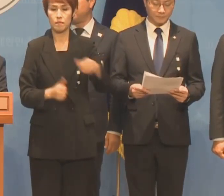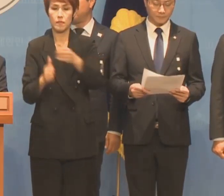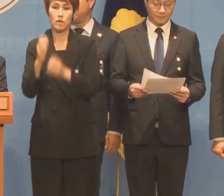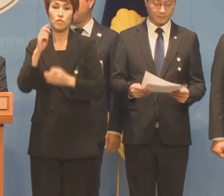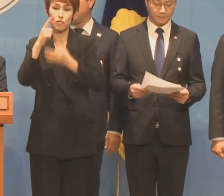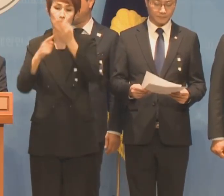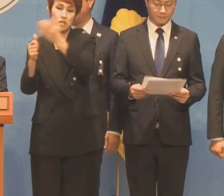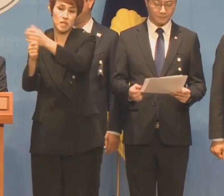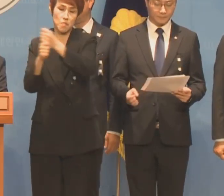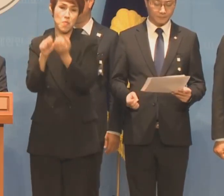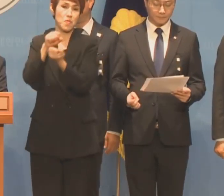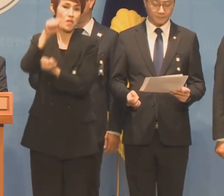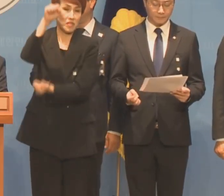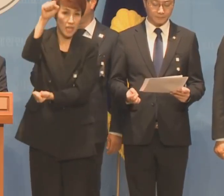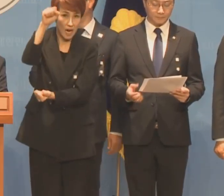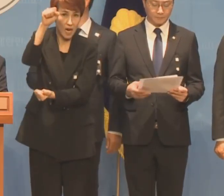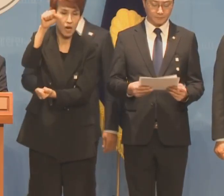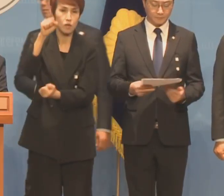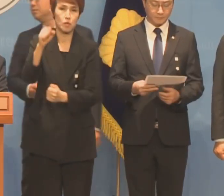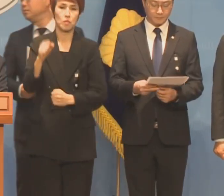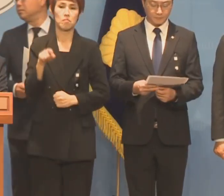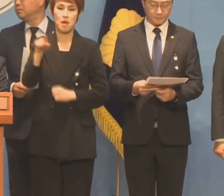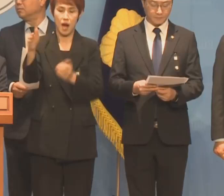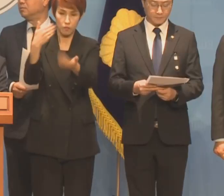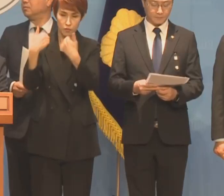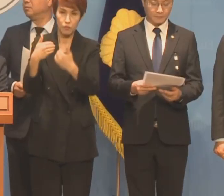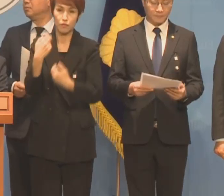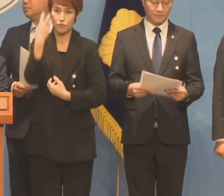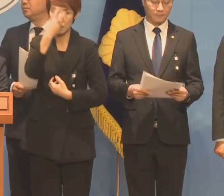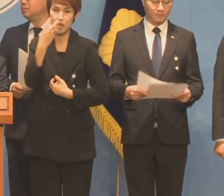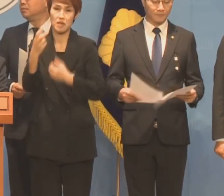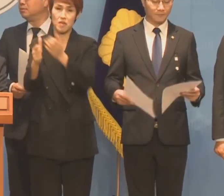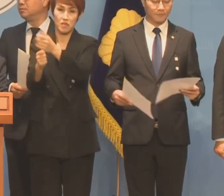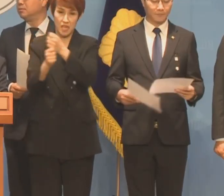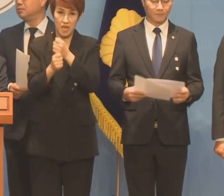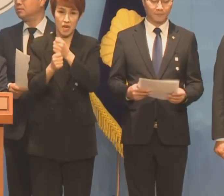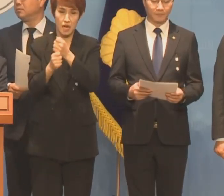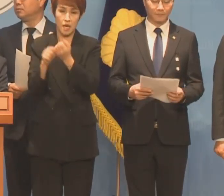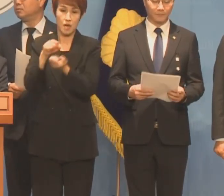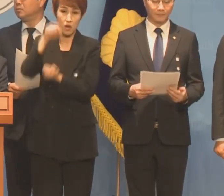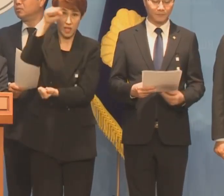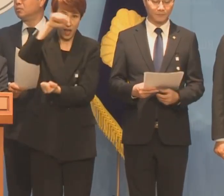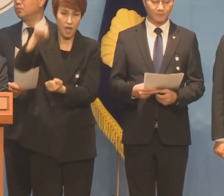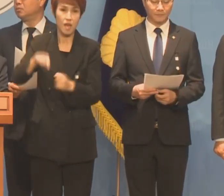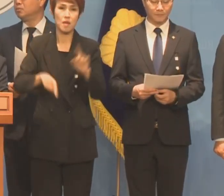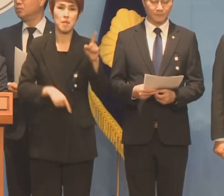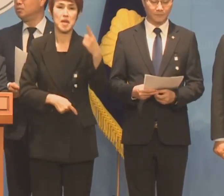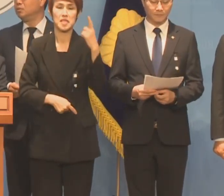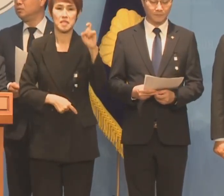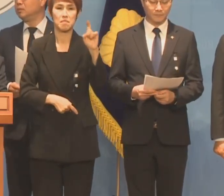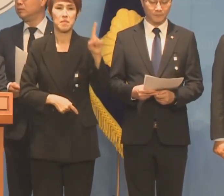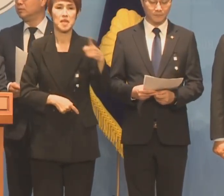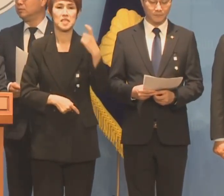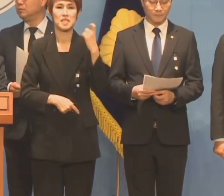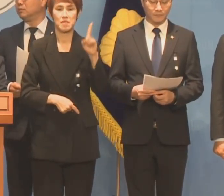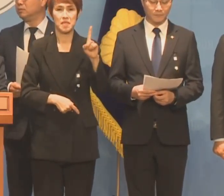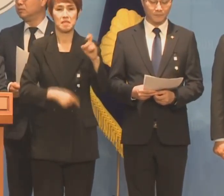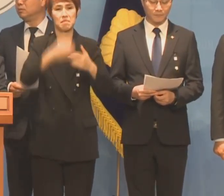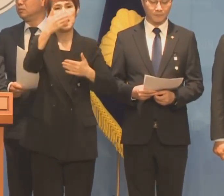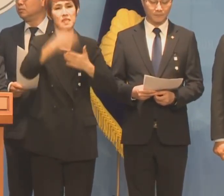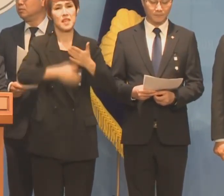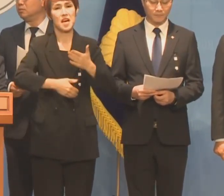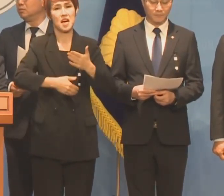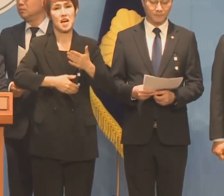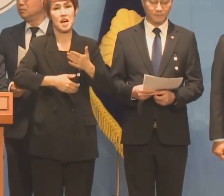체포영장에 그리고 압수수색영장에 110조와 111조 적용은 예외로